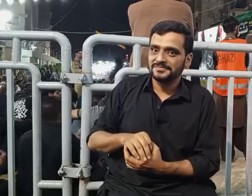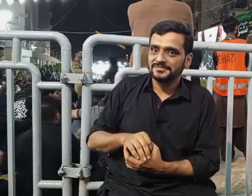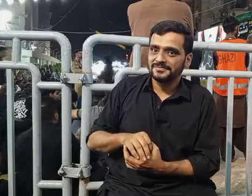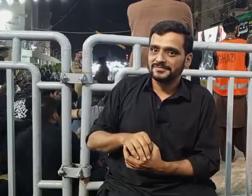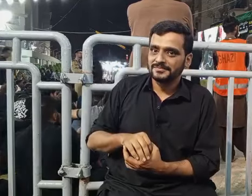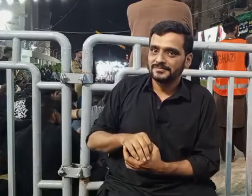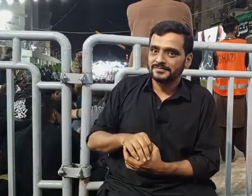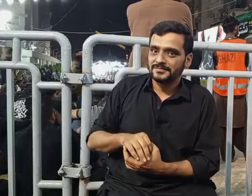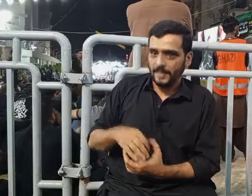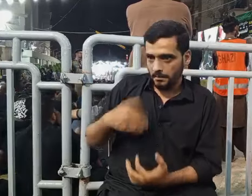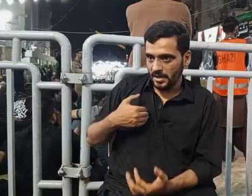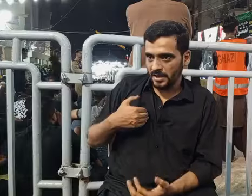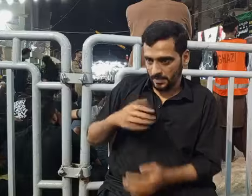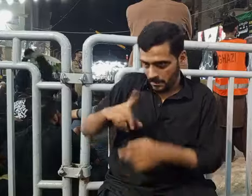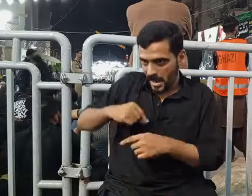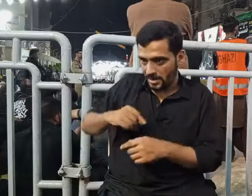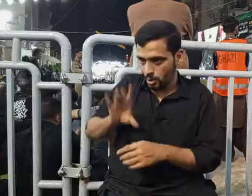حسین علی اکبر کی لاشے کو لائے نا